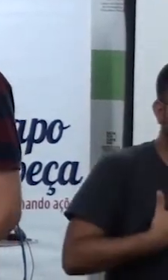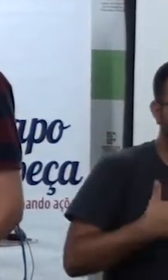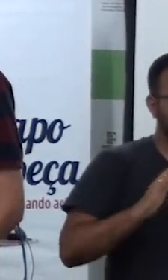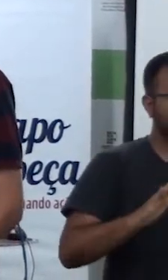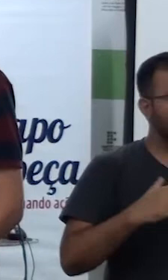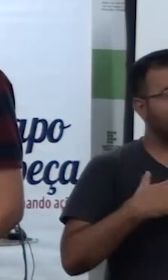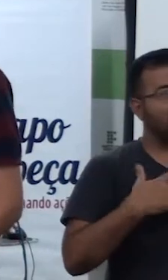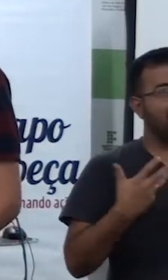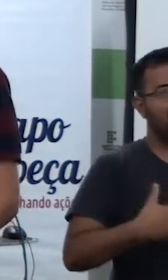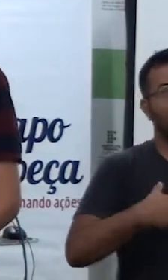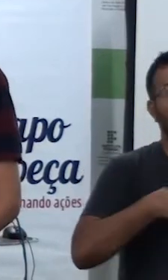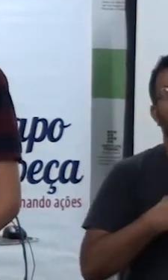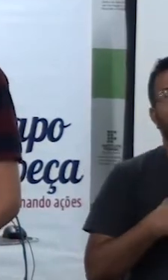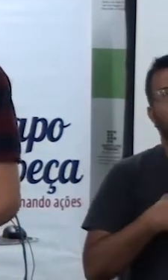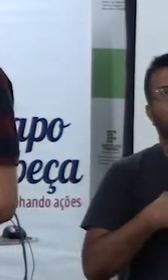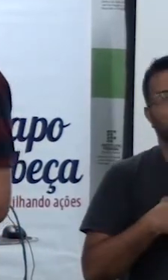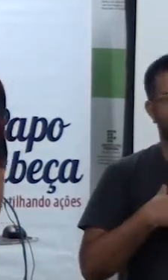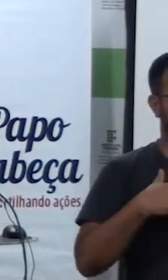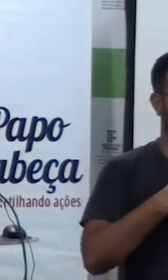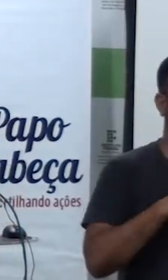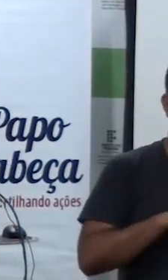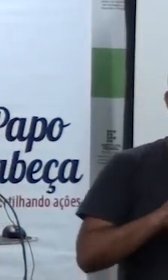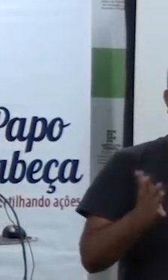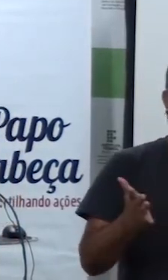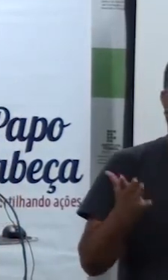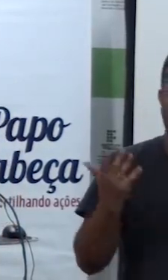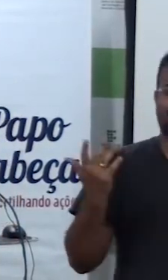Agora eu senti, meu corpo.